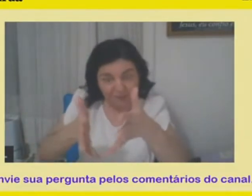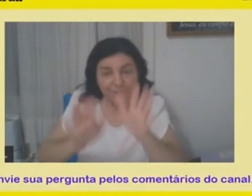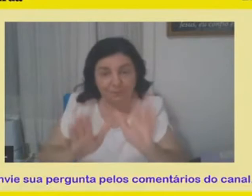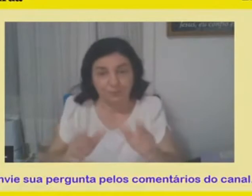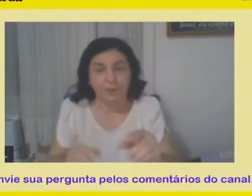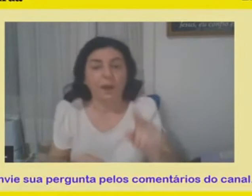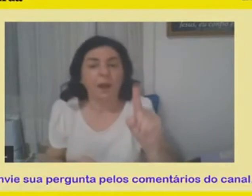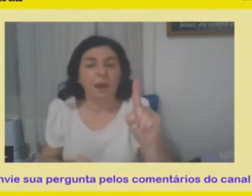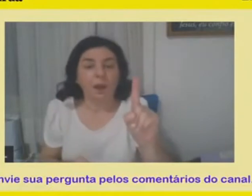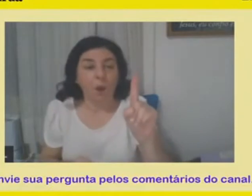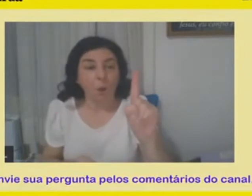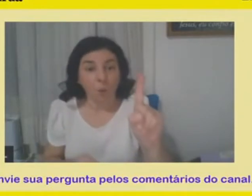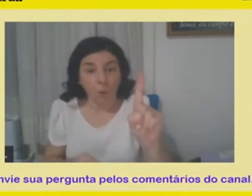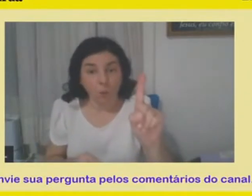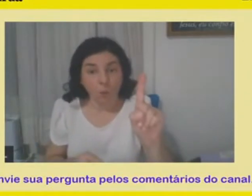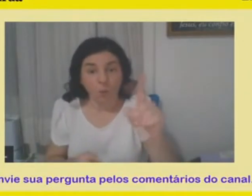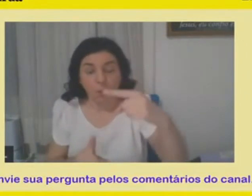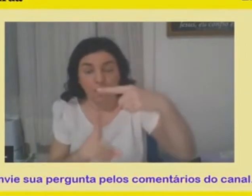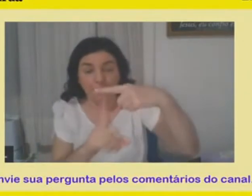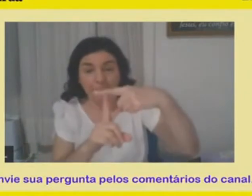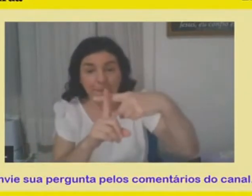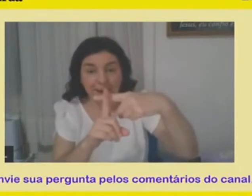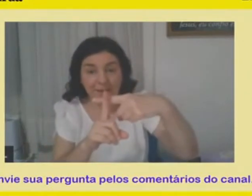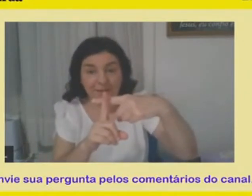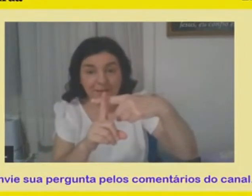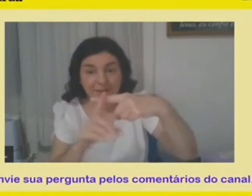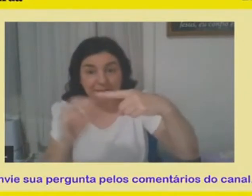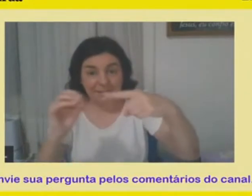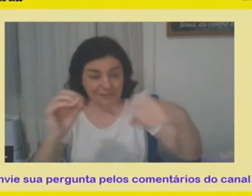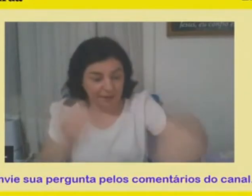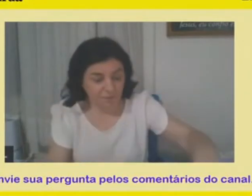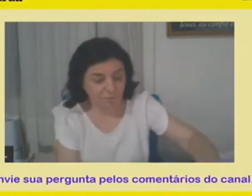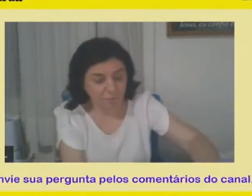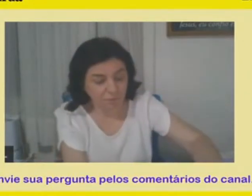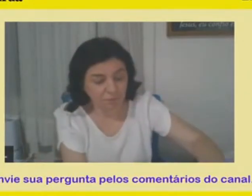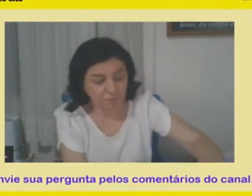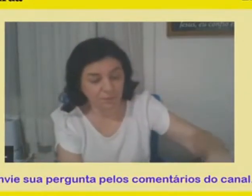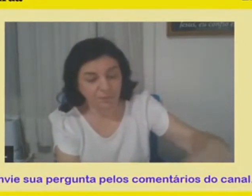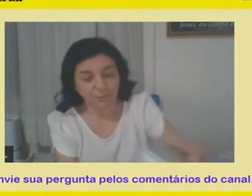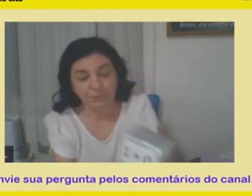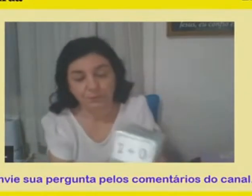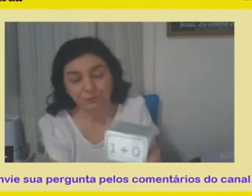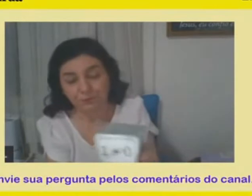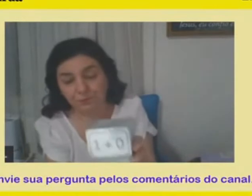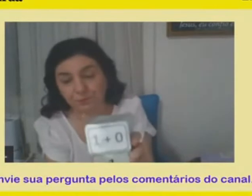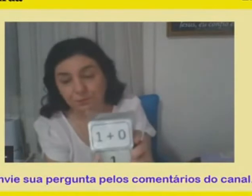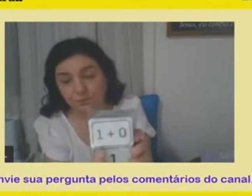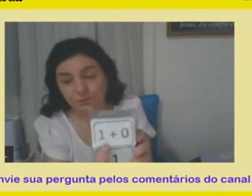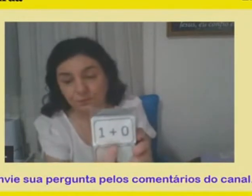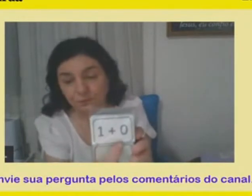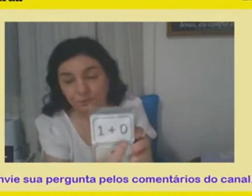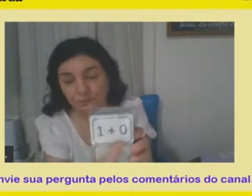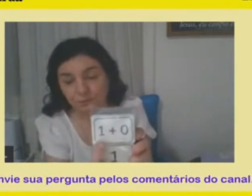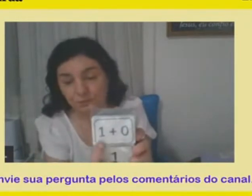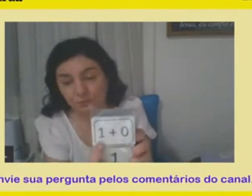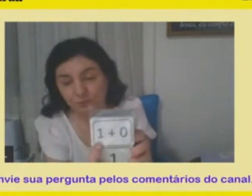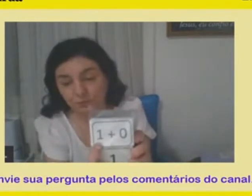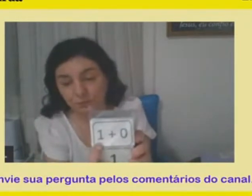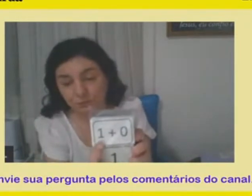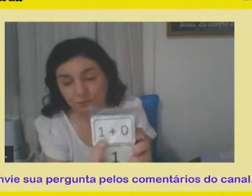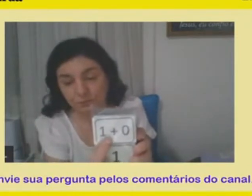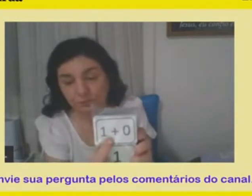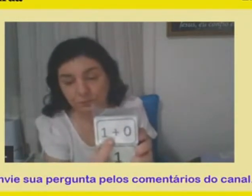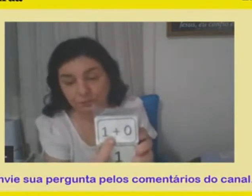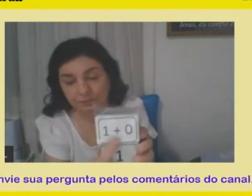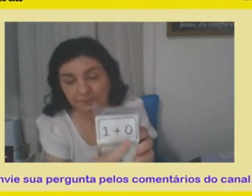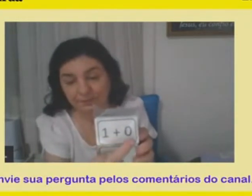Aí eu comecei em língua de sinais, certo? Daí eu comecei a fazer 1 mais 0, igual tá aqui, ó. Vamos